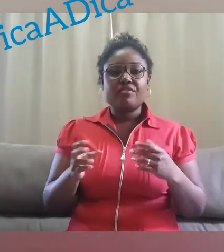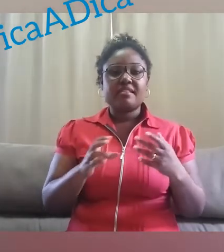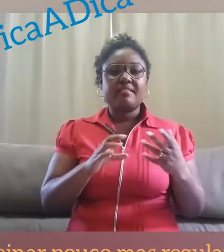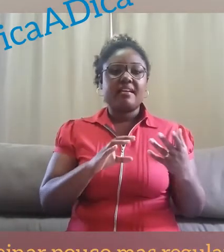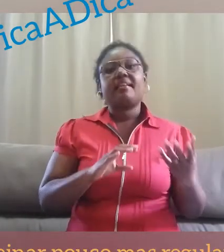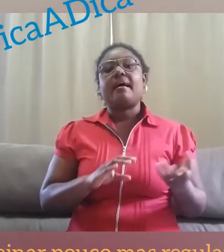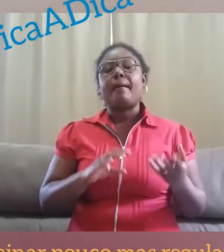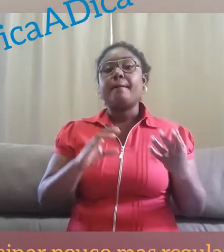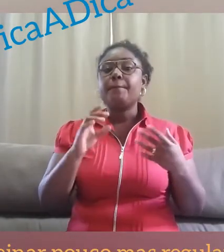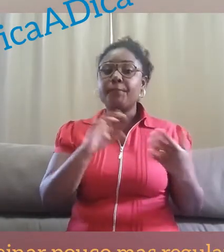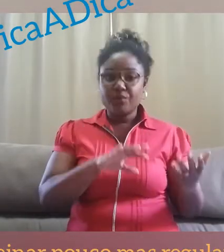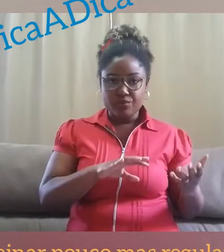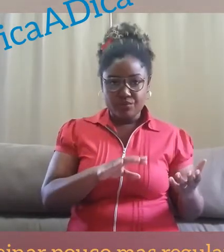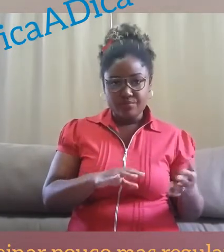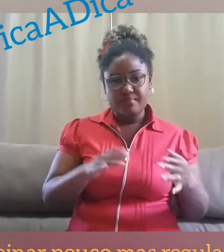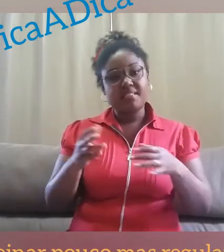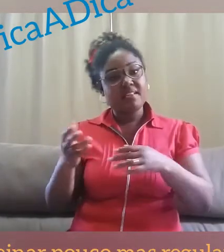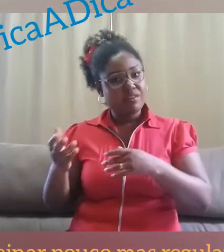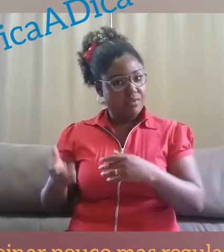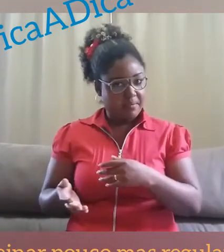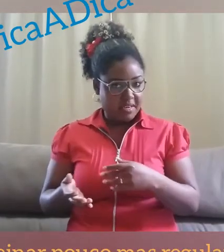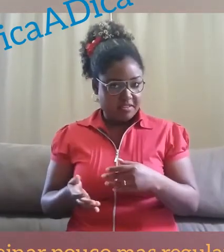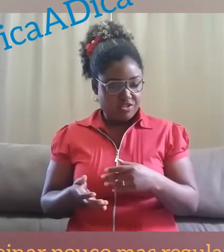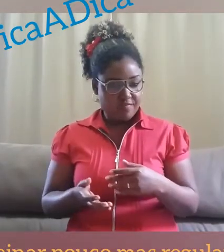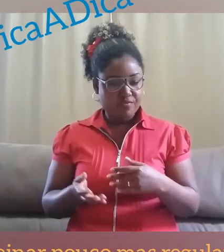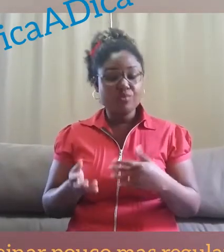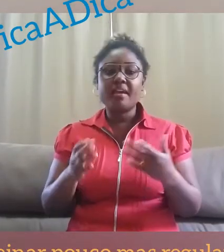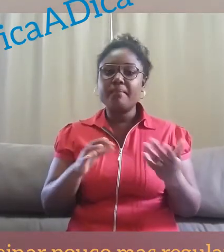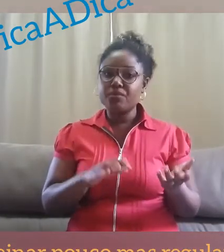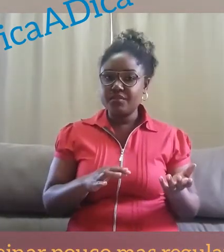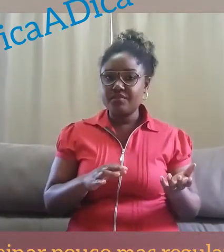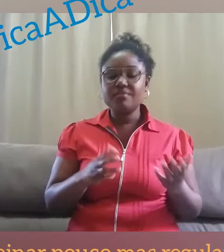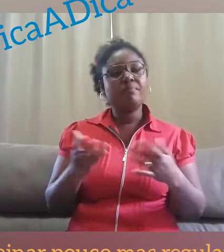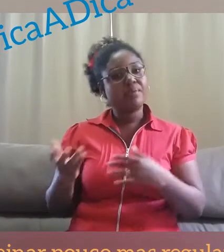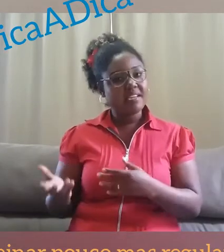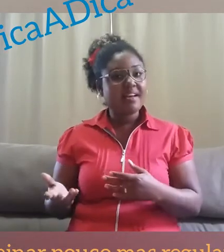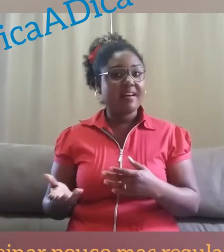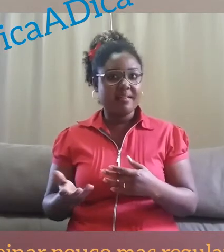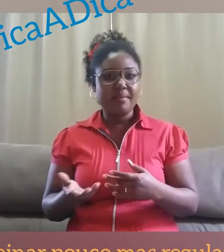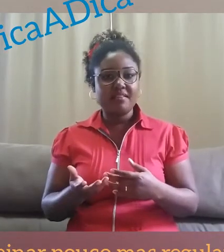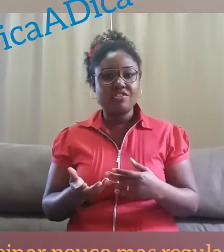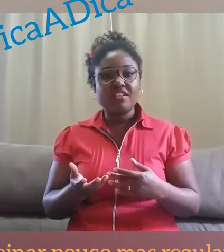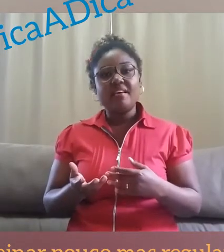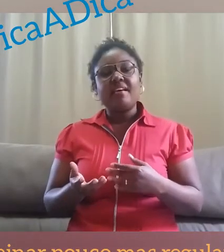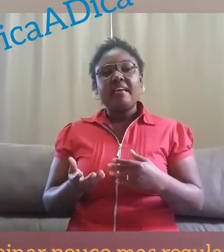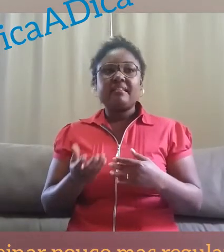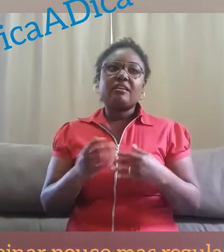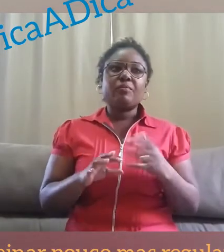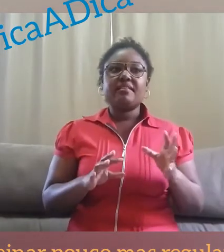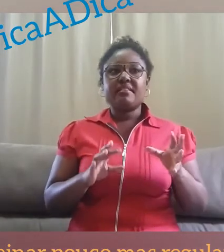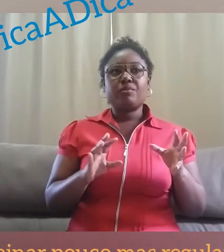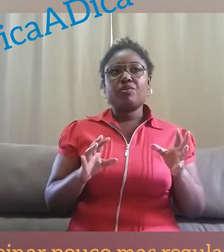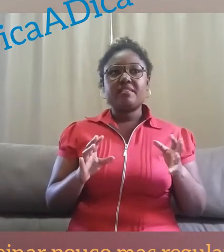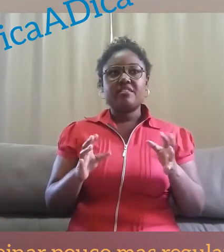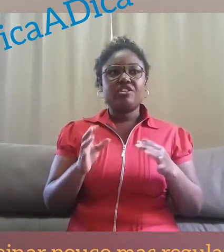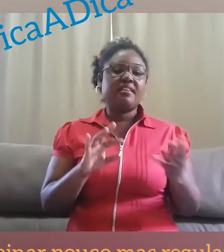você treinar pouco, mas regularmente, do que muito, porém raramente. Então, por exemplo, coisa de